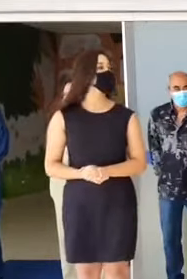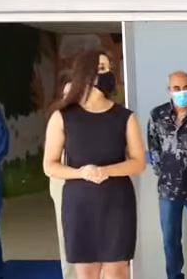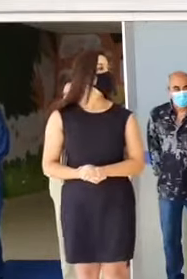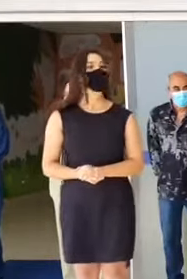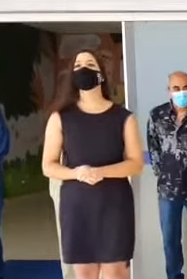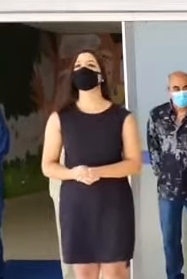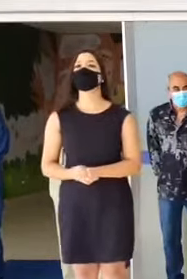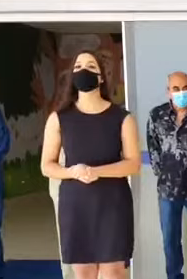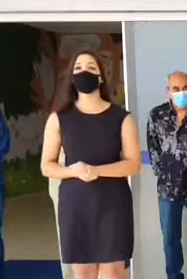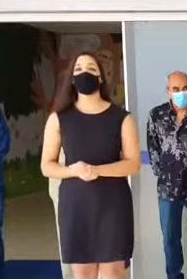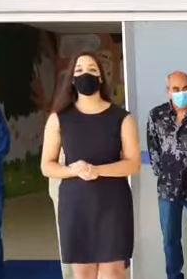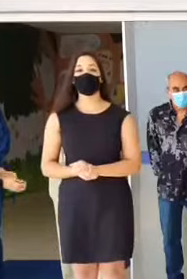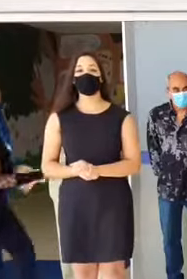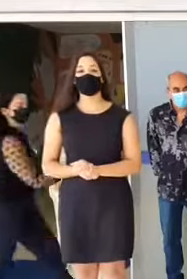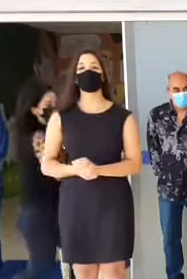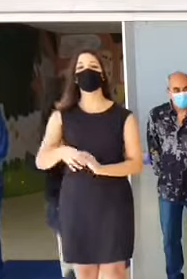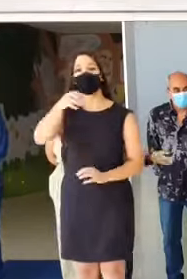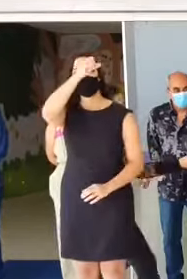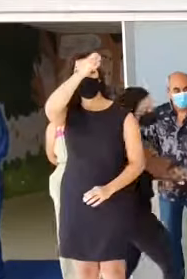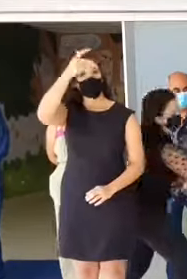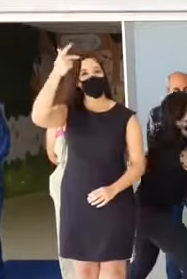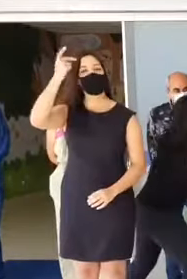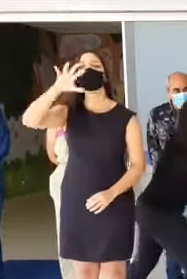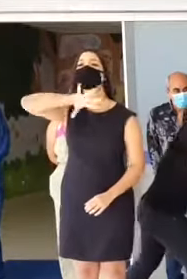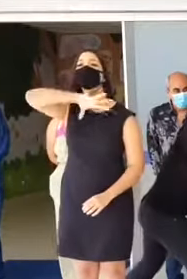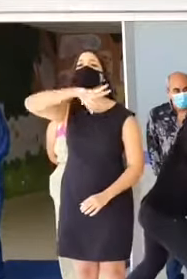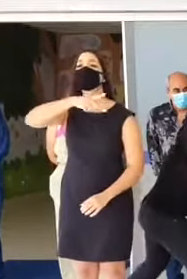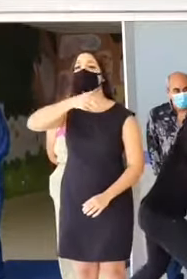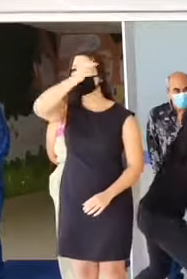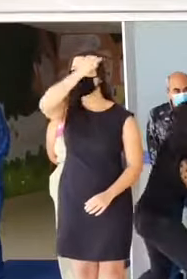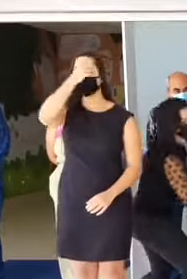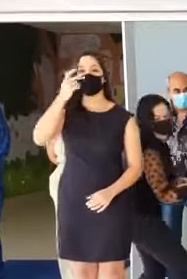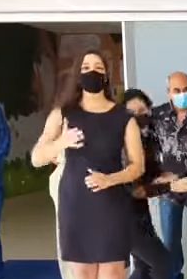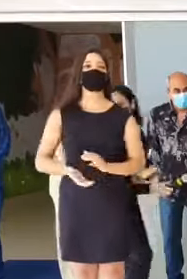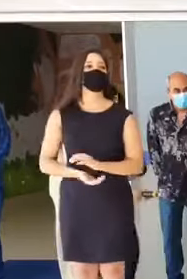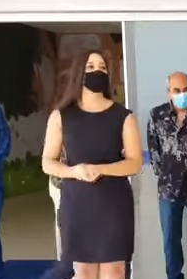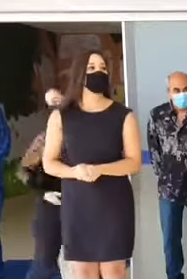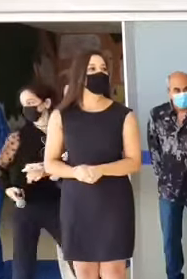Não estava no programa, não. Excelentíssimo senhor prefeito municipal, Aldemo Leão.